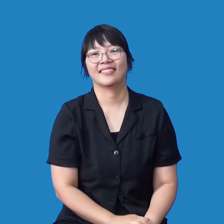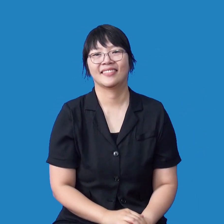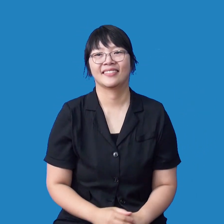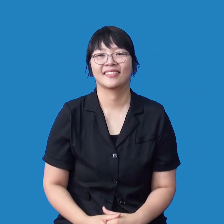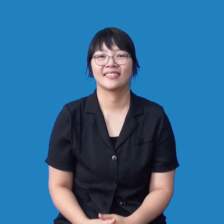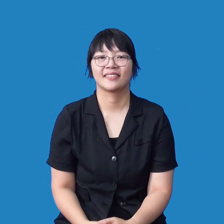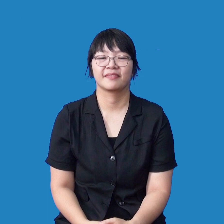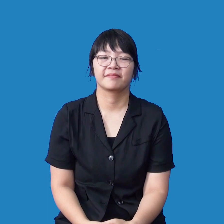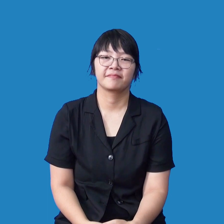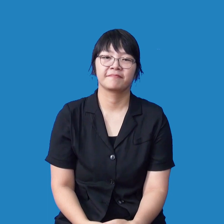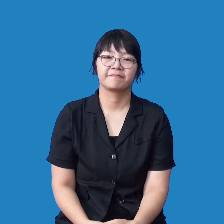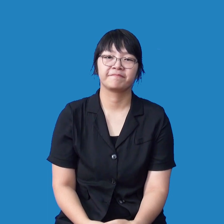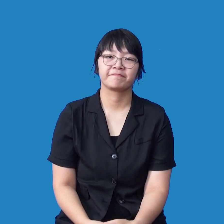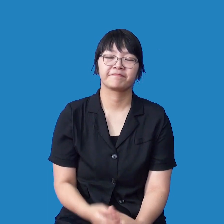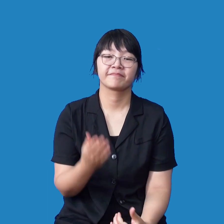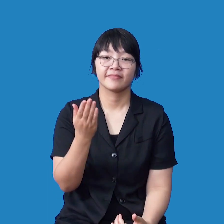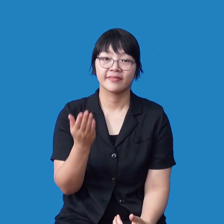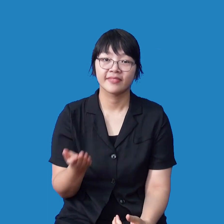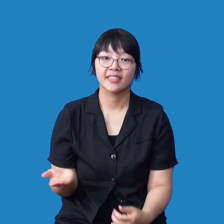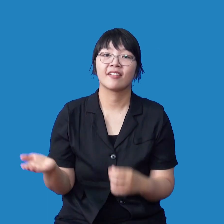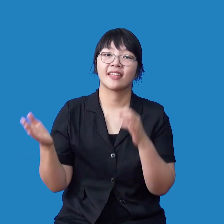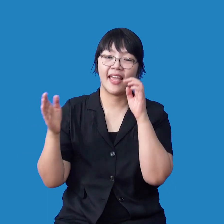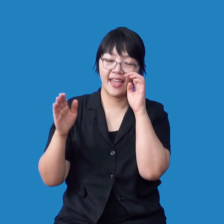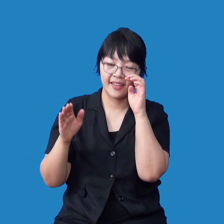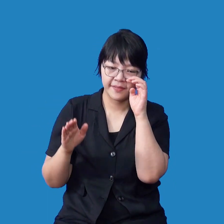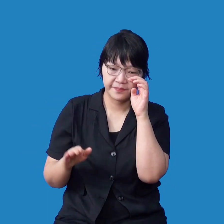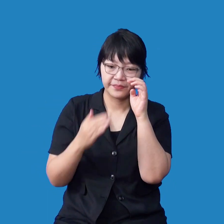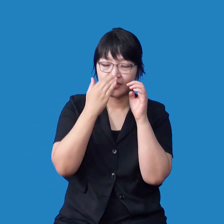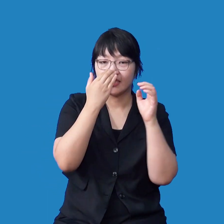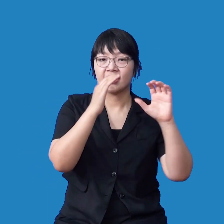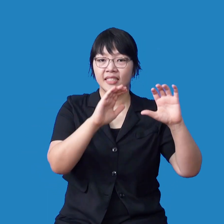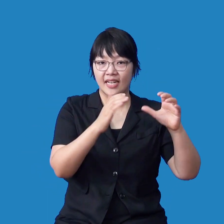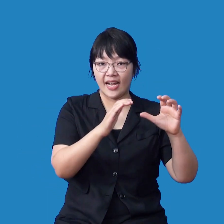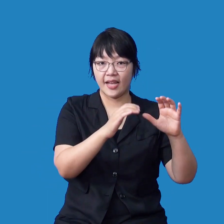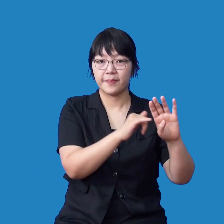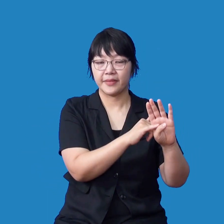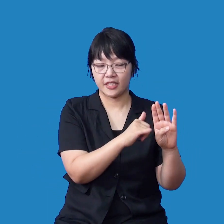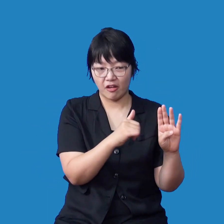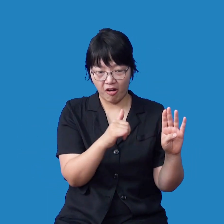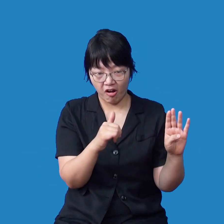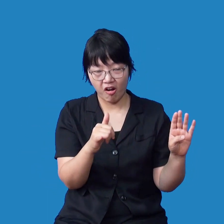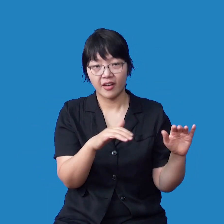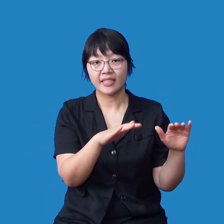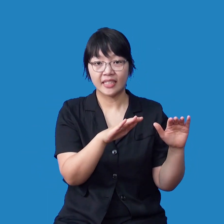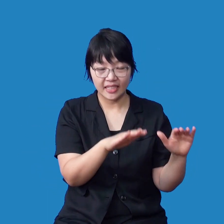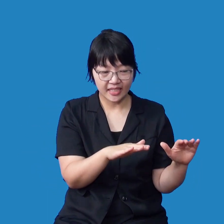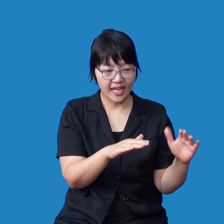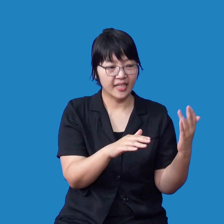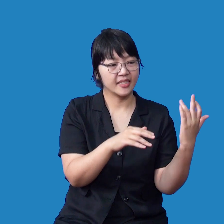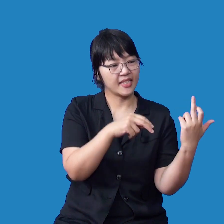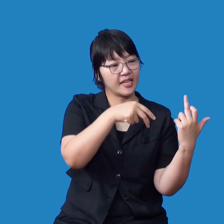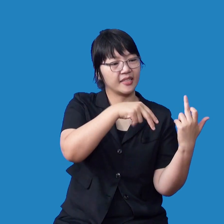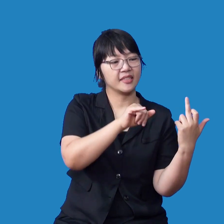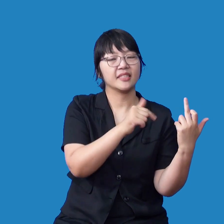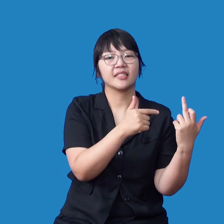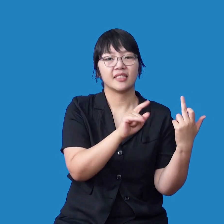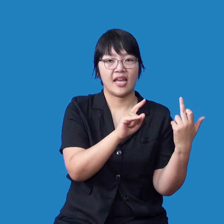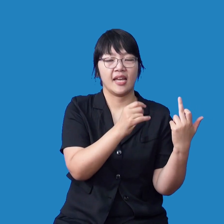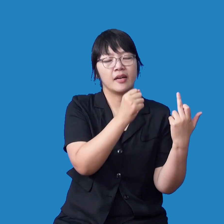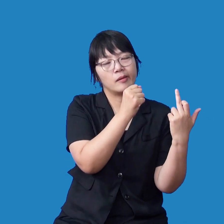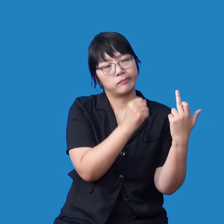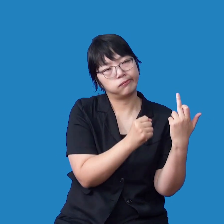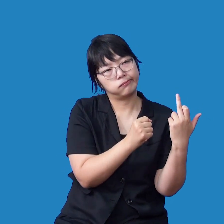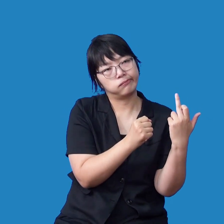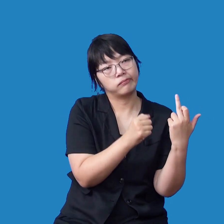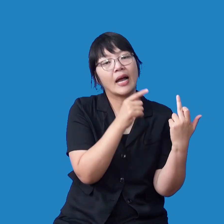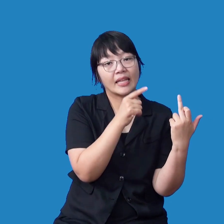왔던 것입니다. 그런데 이런 이스라엘 백성들이 이제 시내산에 한동안 머물렀다가